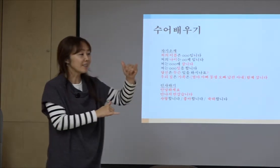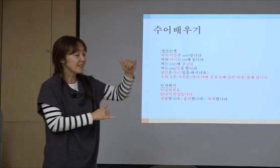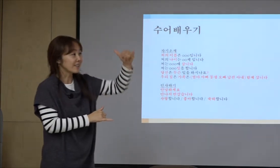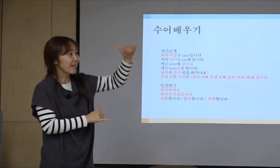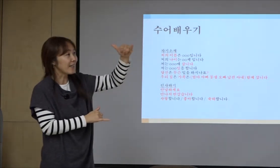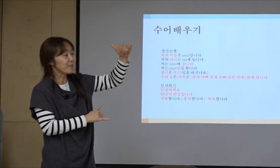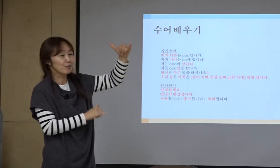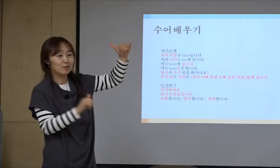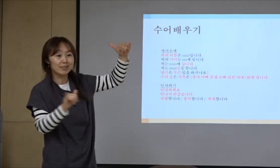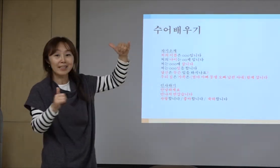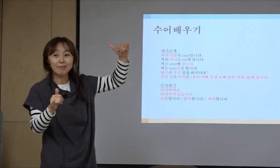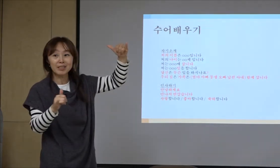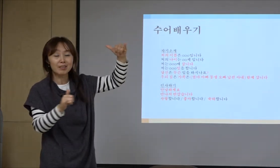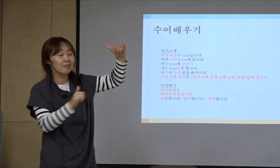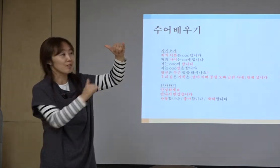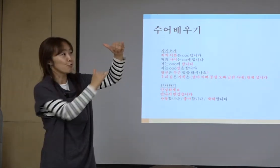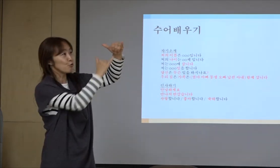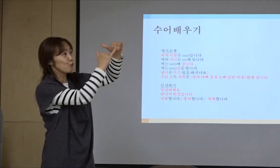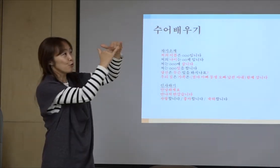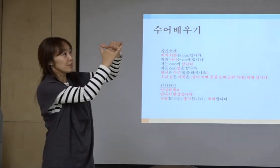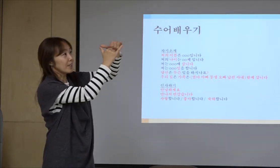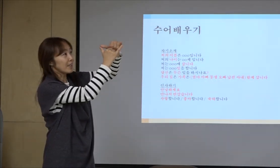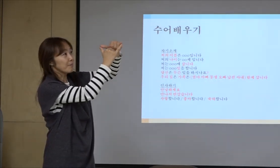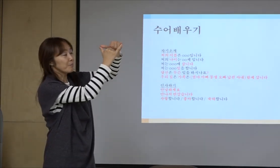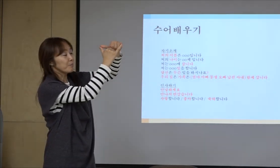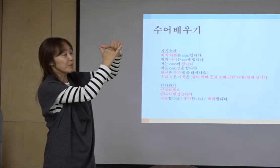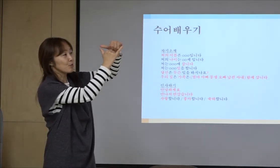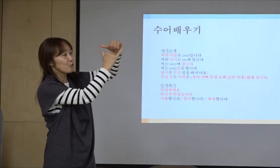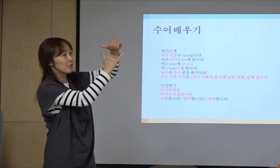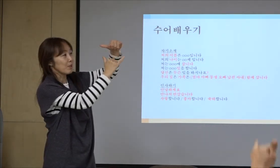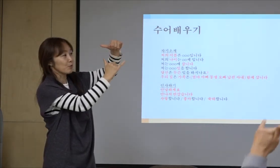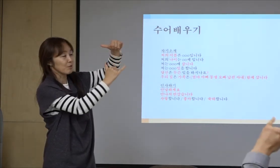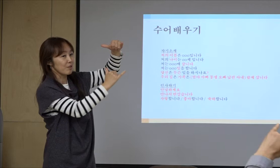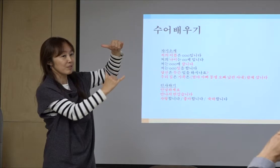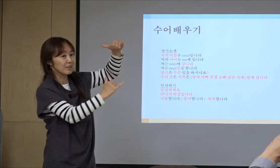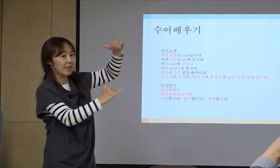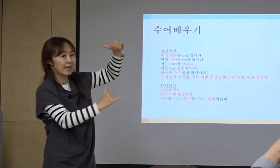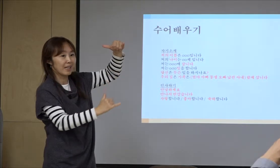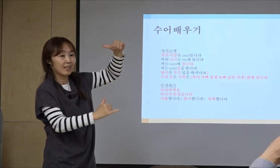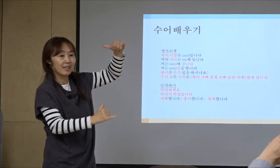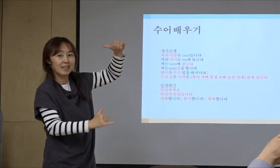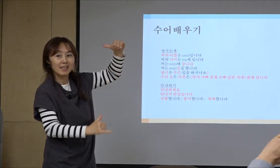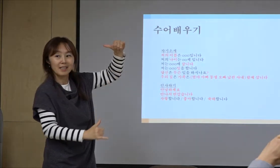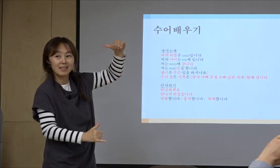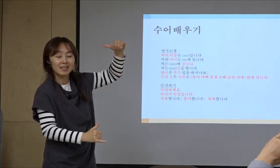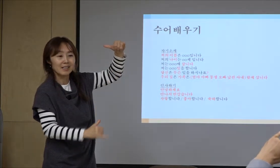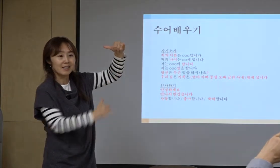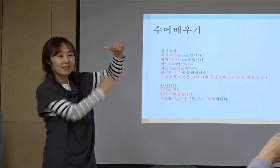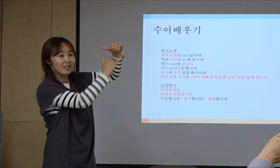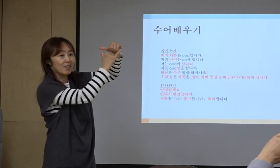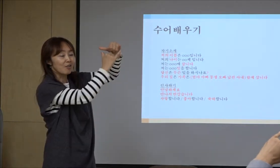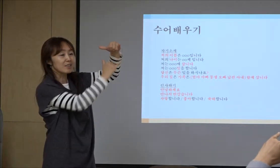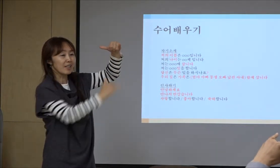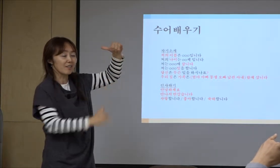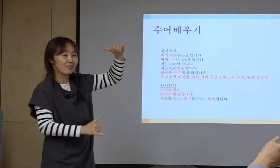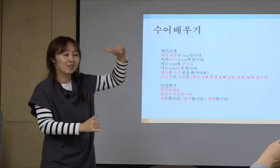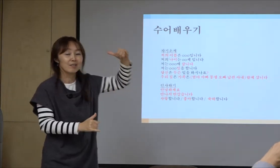역사는 이게 사람이고 이게 사람이잖아요. 이게 쭉 내려오는 거 역사. 이 역사예요.